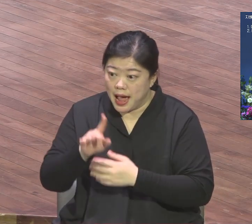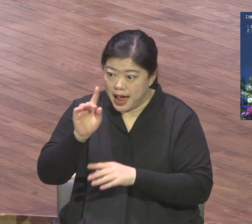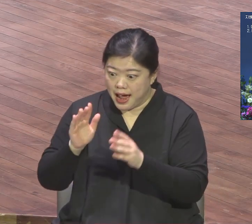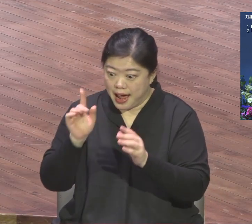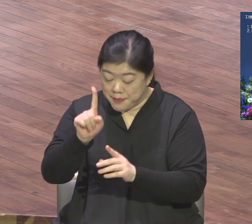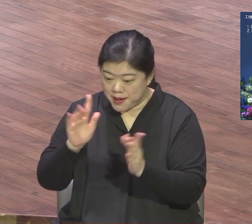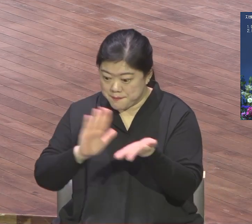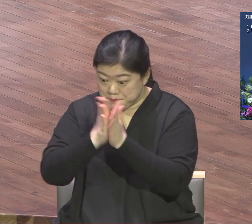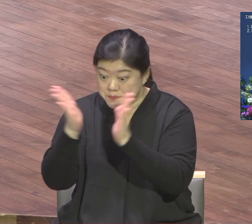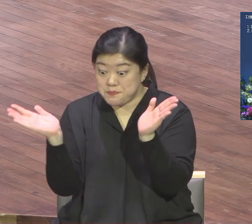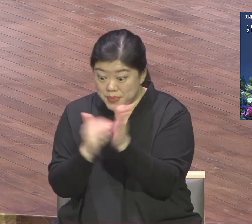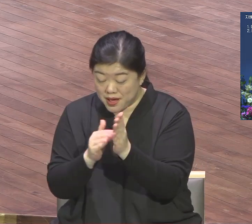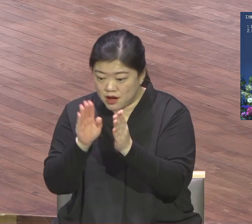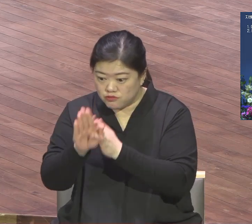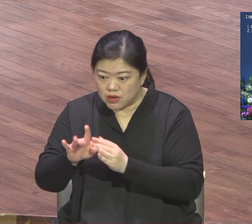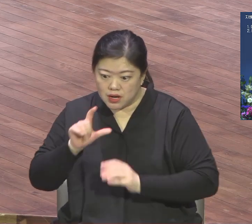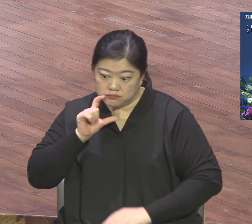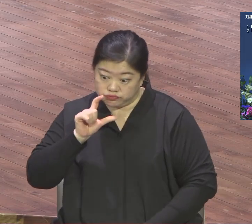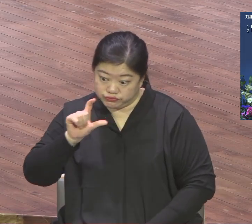마음의 작용이에요. 마음에.